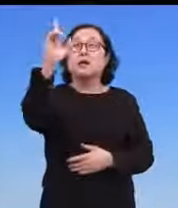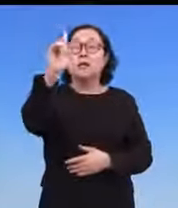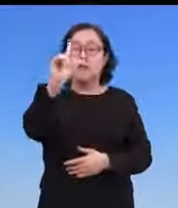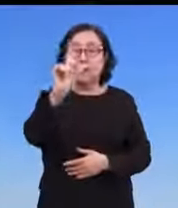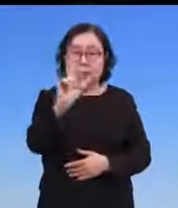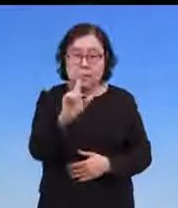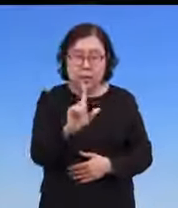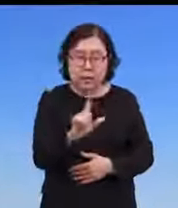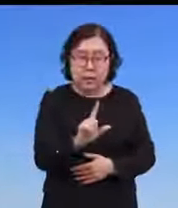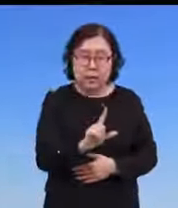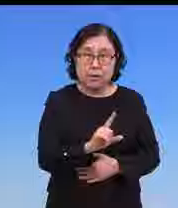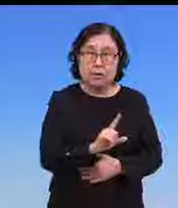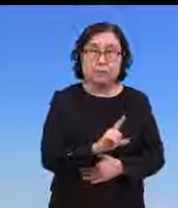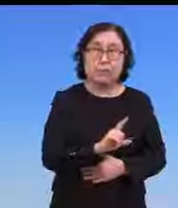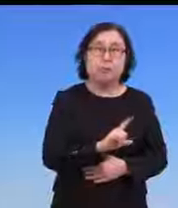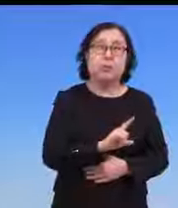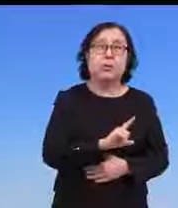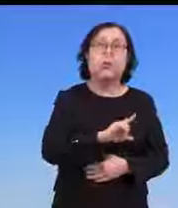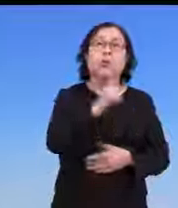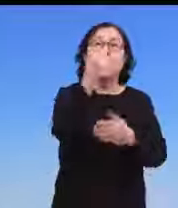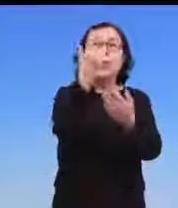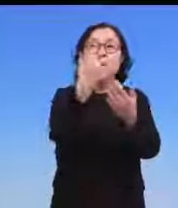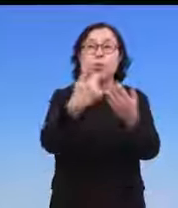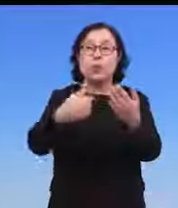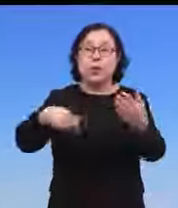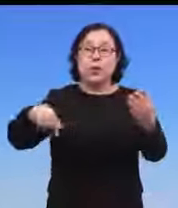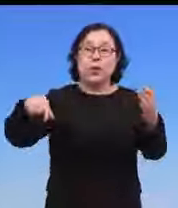그 이름을 위하여